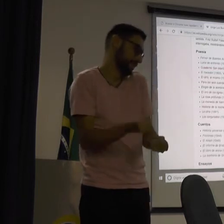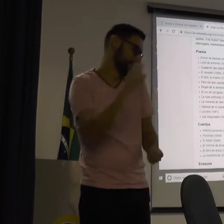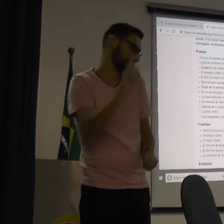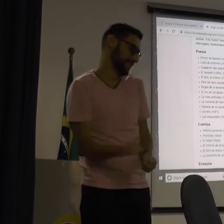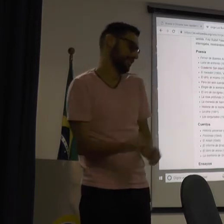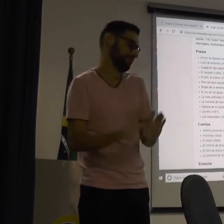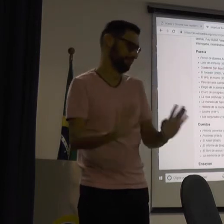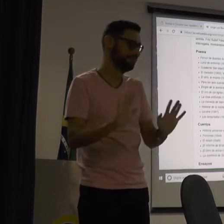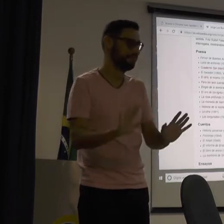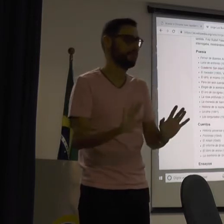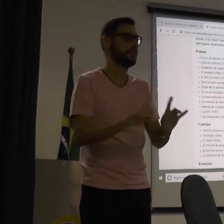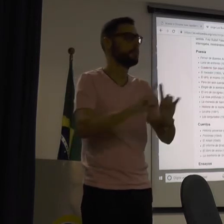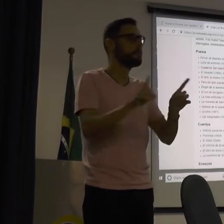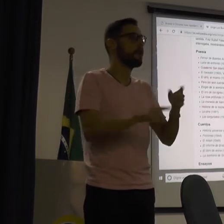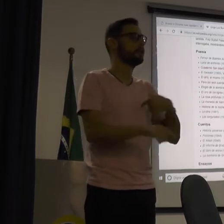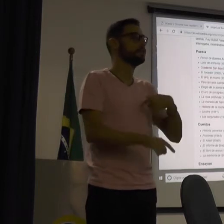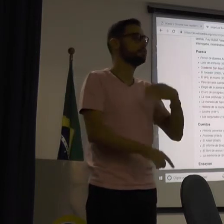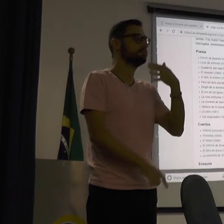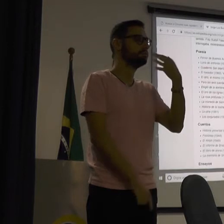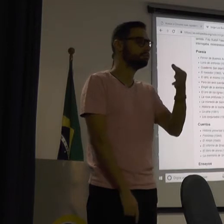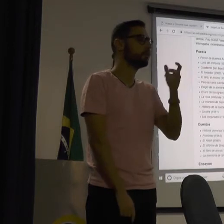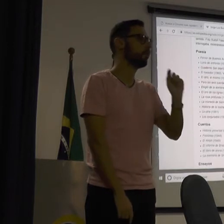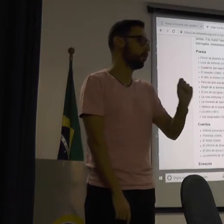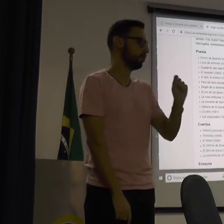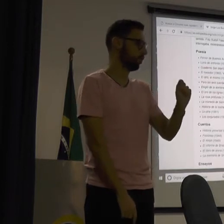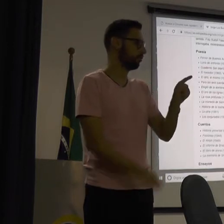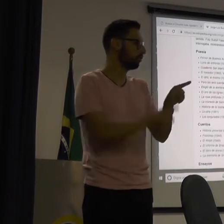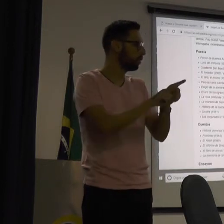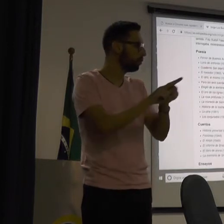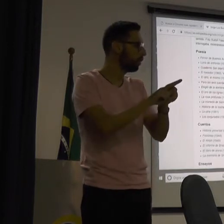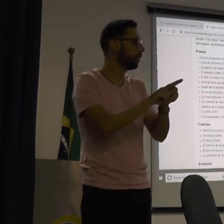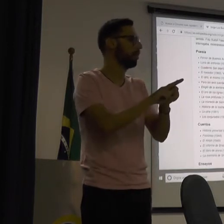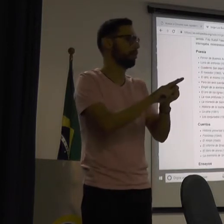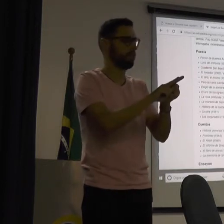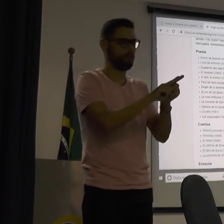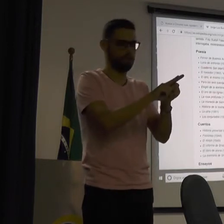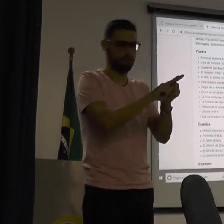lição 1, que me chamou a atenção, e quem me chamou a atenção disso foi